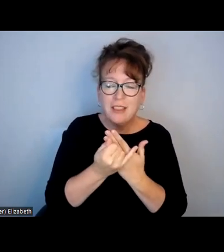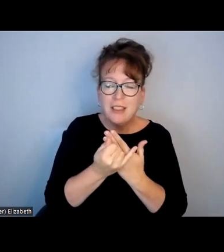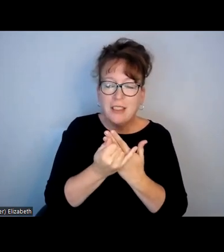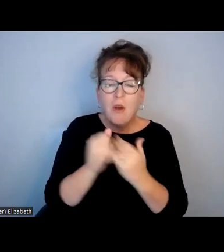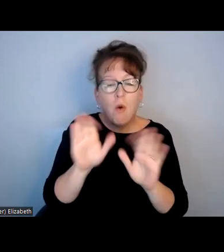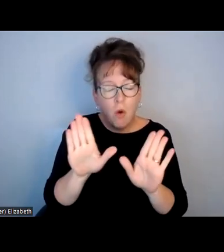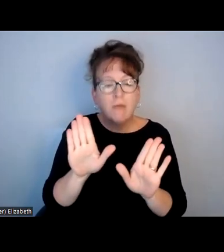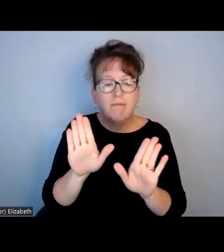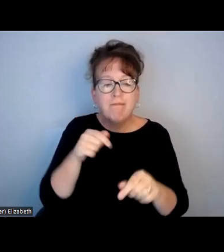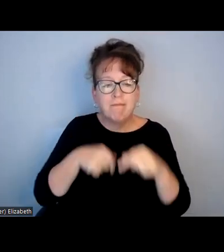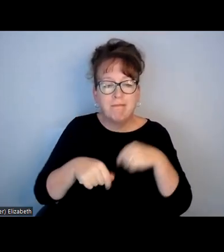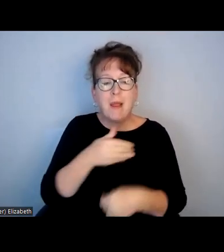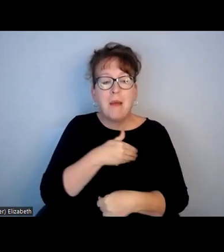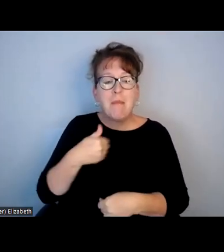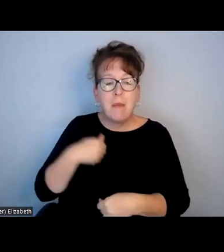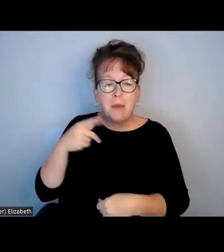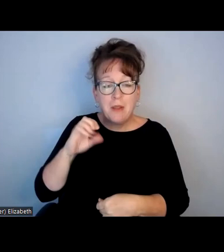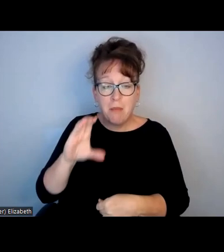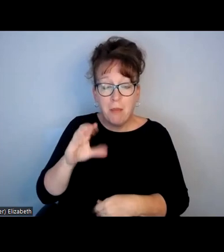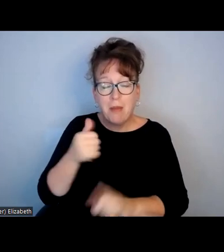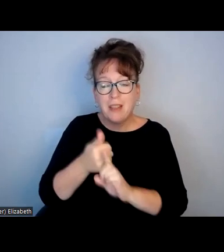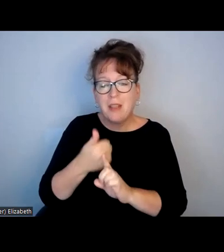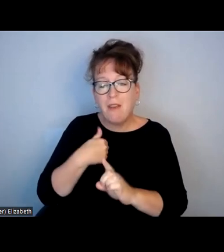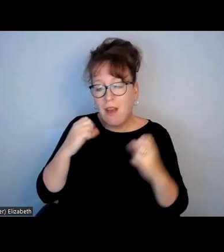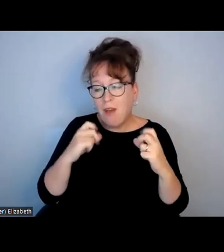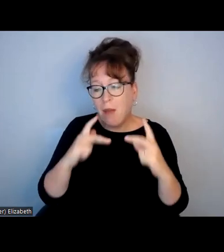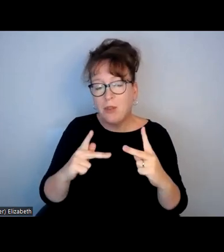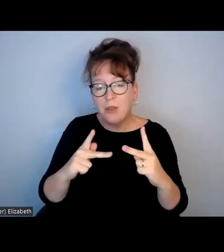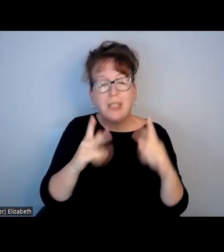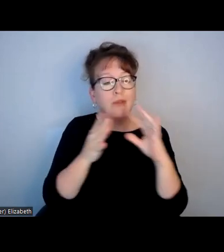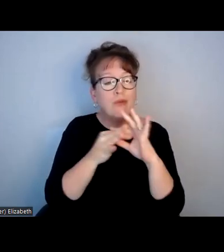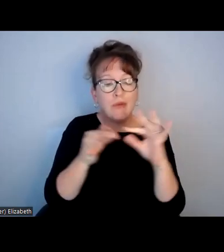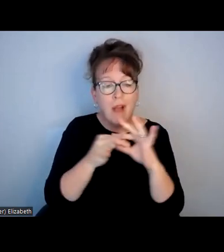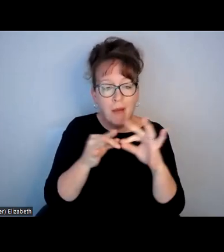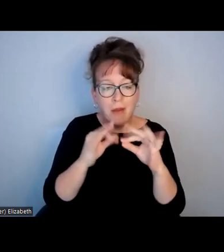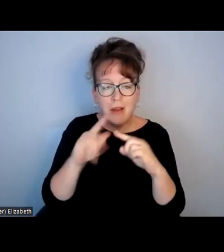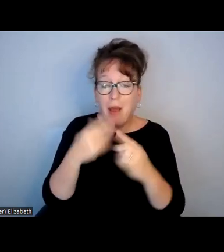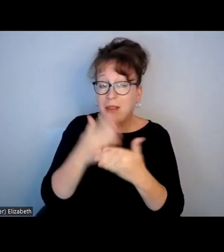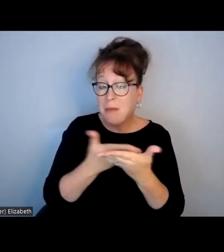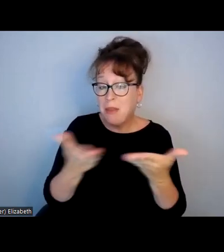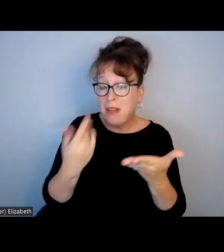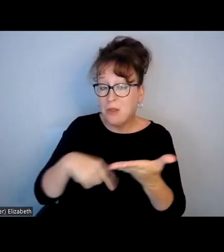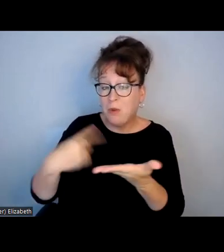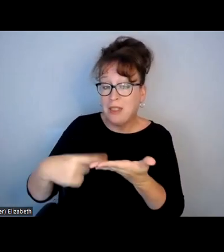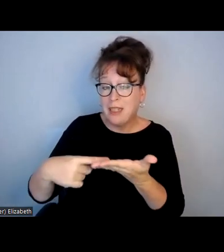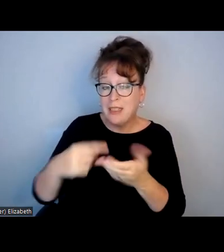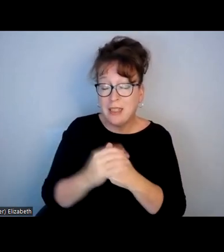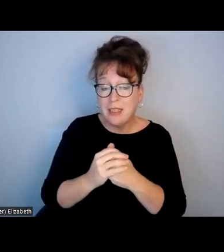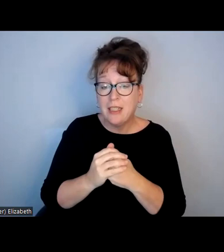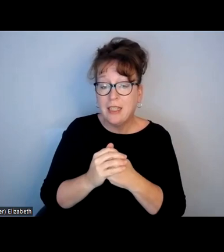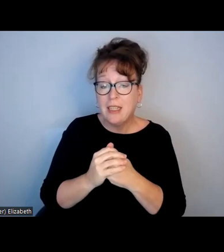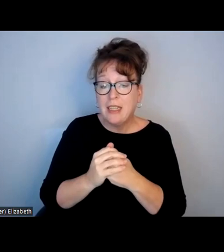que los miembros del público que puedan tener la oportunidad de